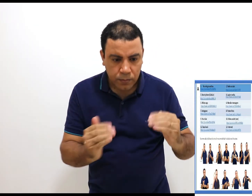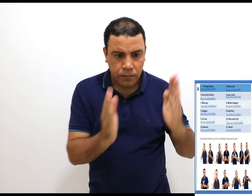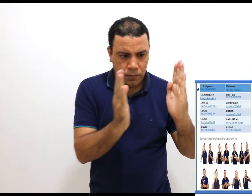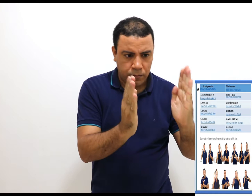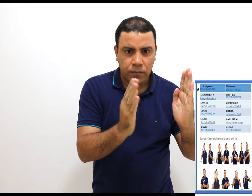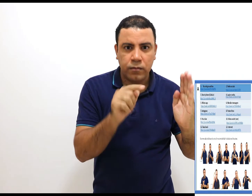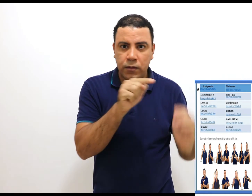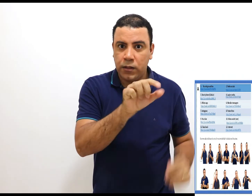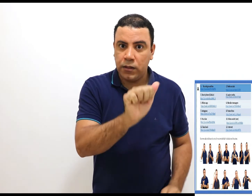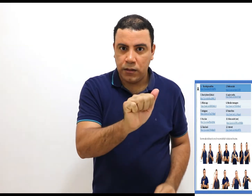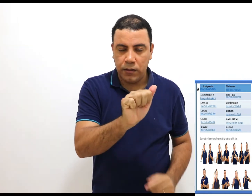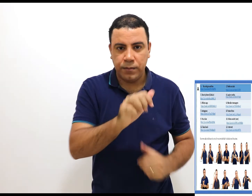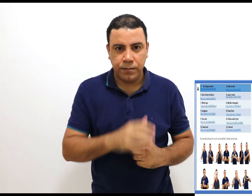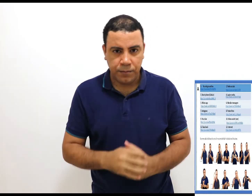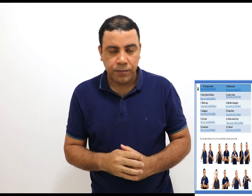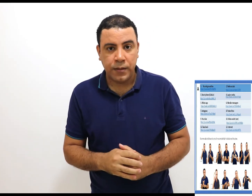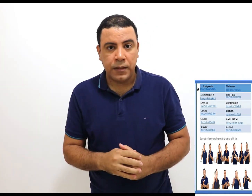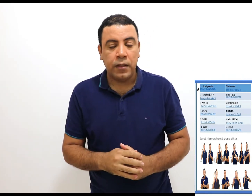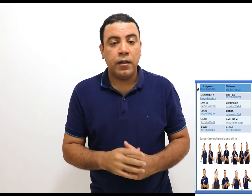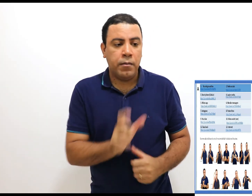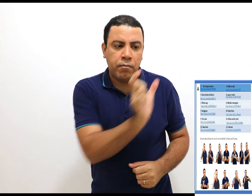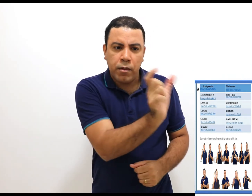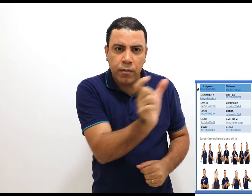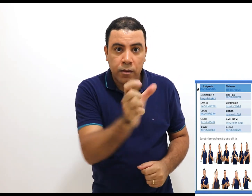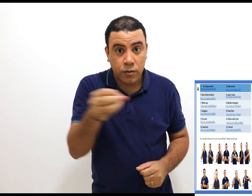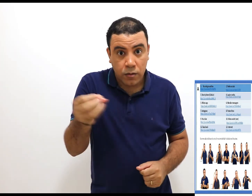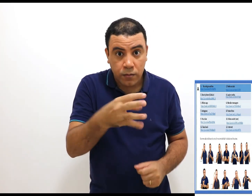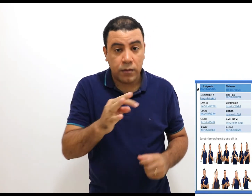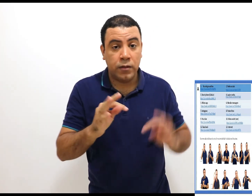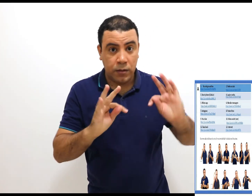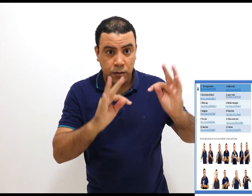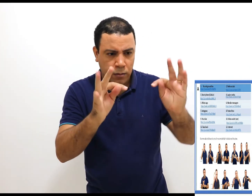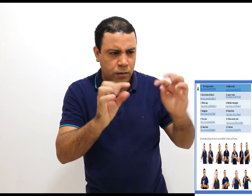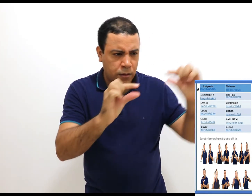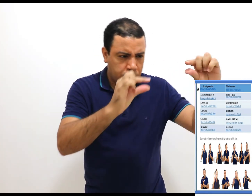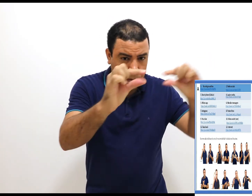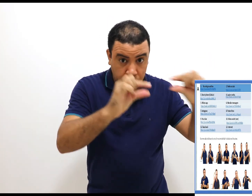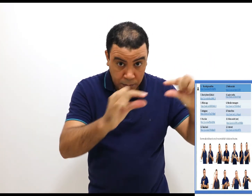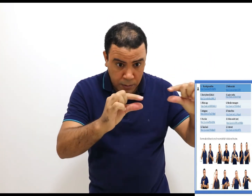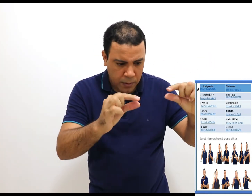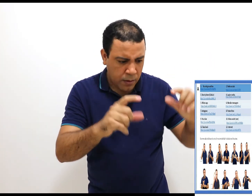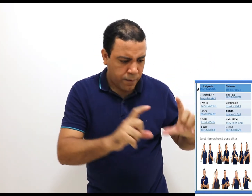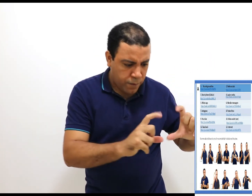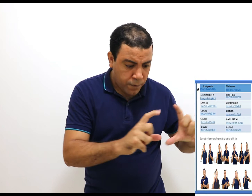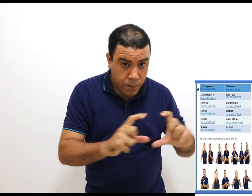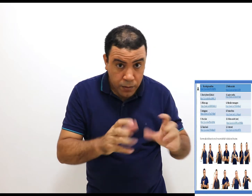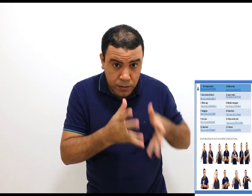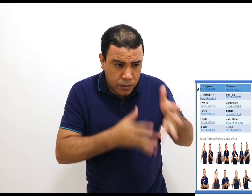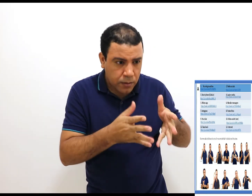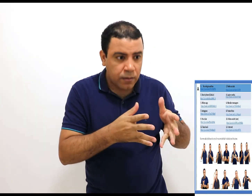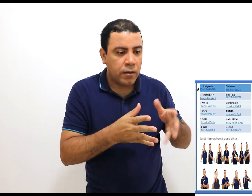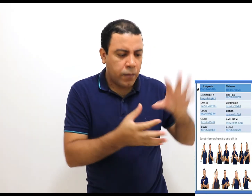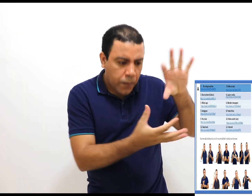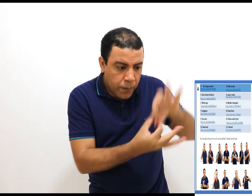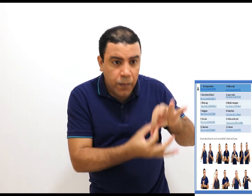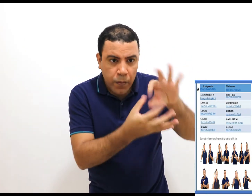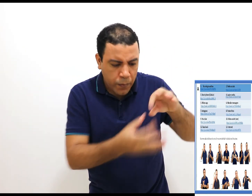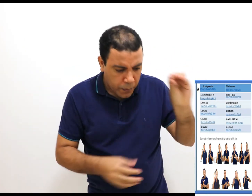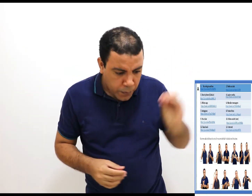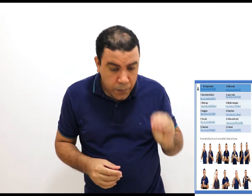Figura 2. A. Proposição da atividade sobre termos das novas tecnologias para